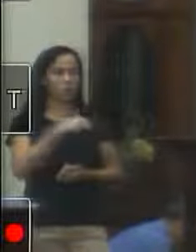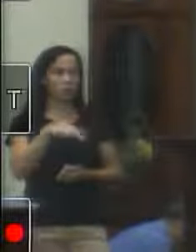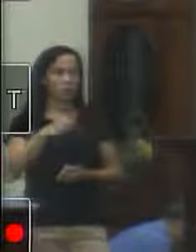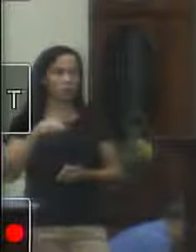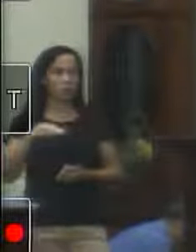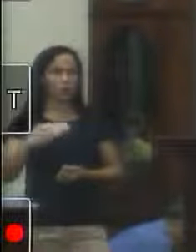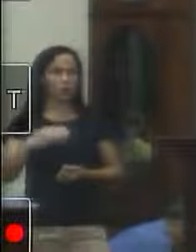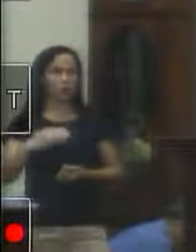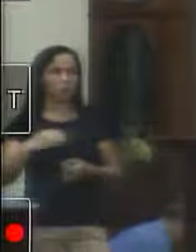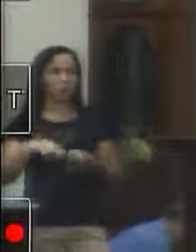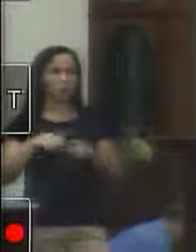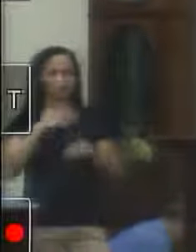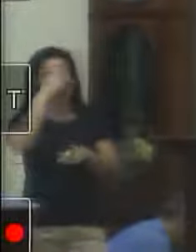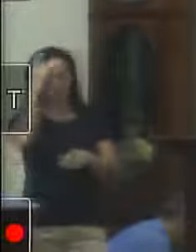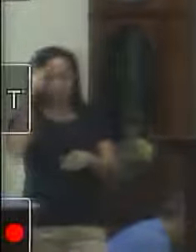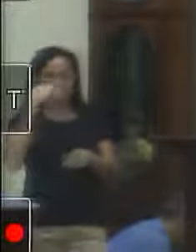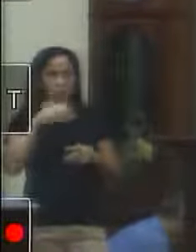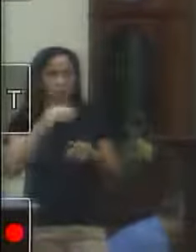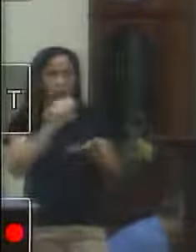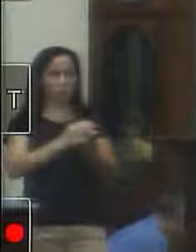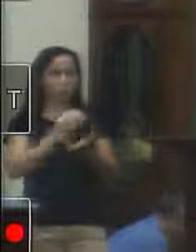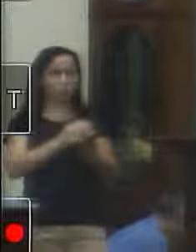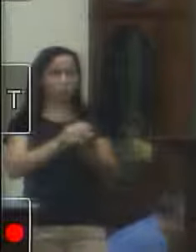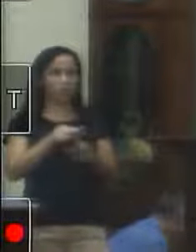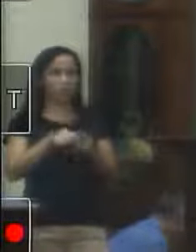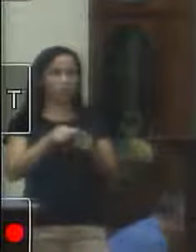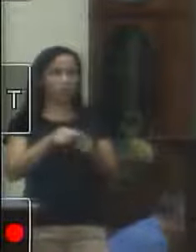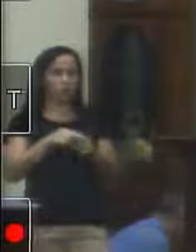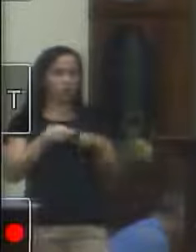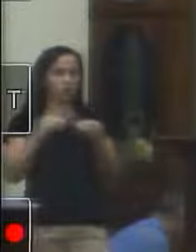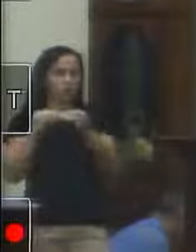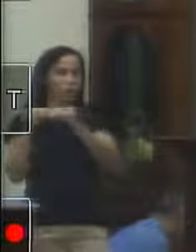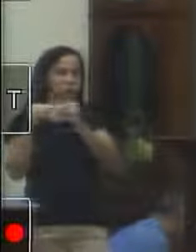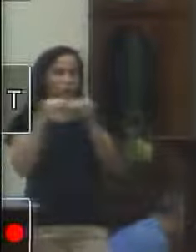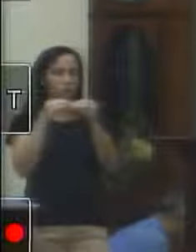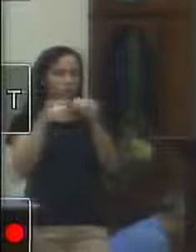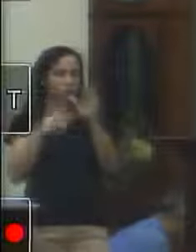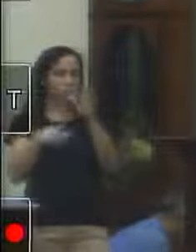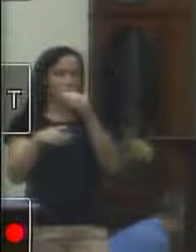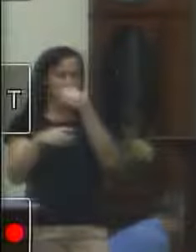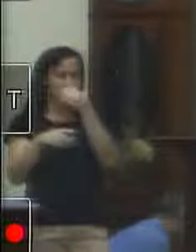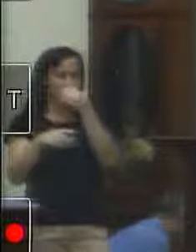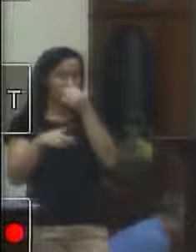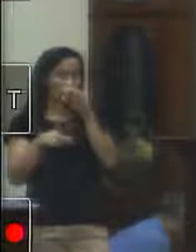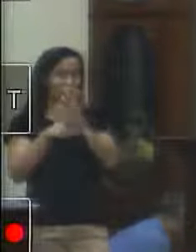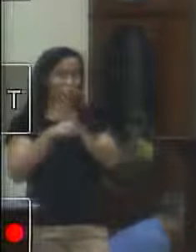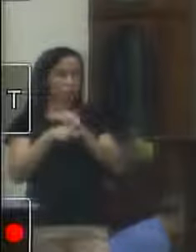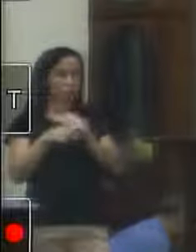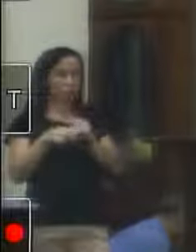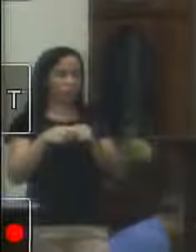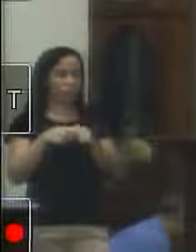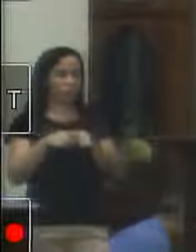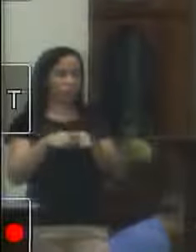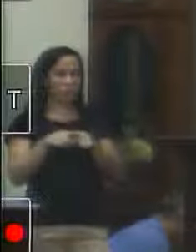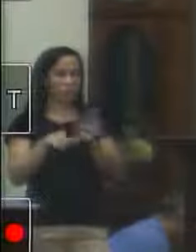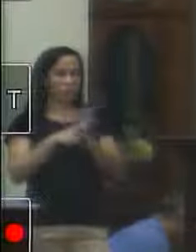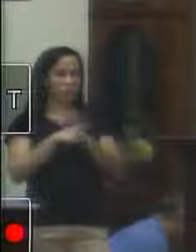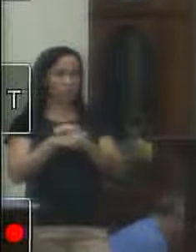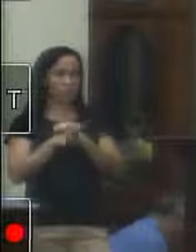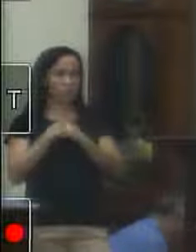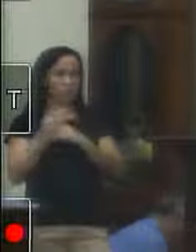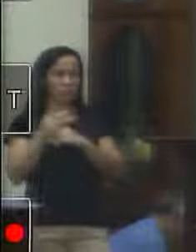de pessoas fazendo uso de copo, inclusive perto, como diz a lei aqui, só um minutinho, que todos